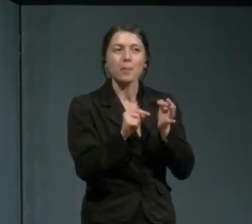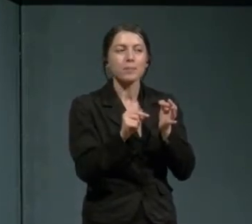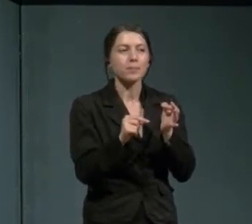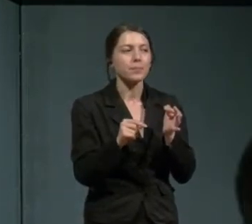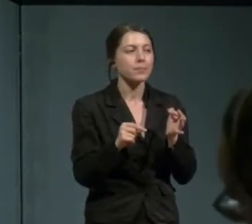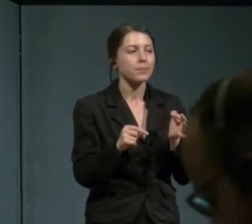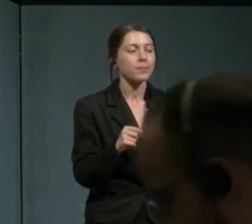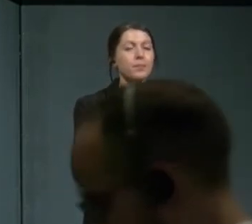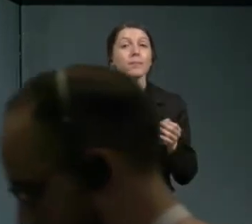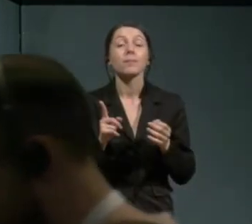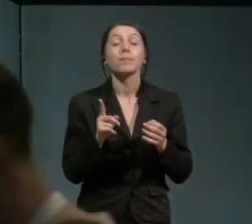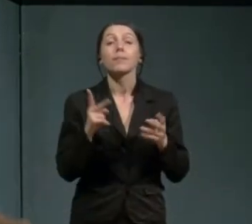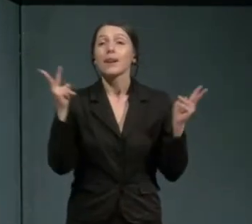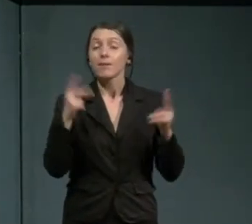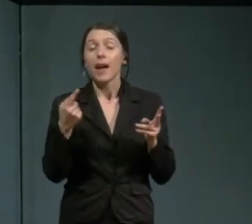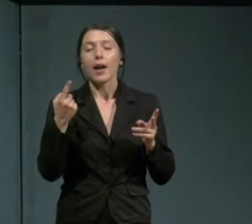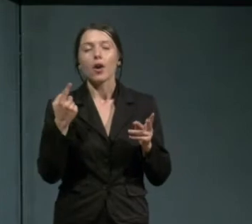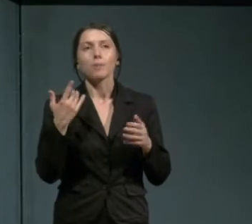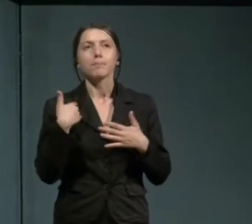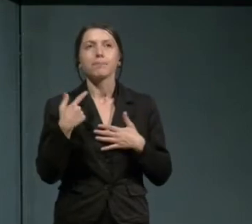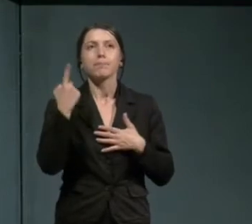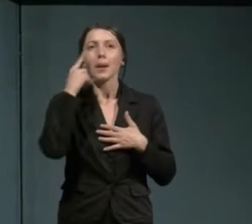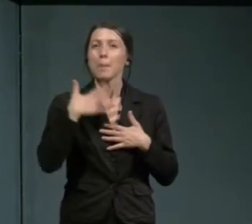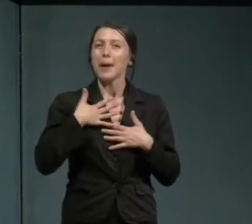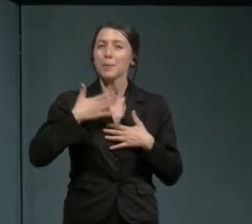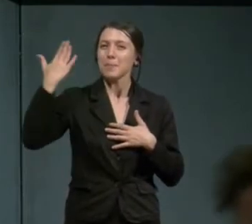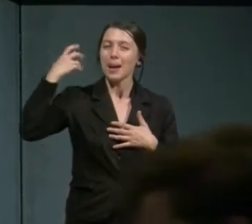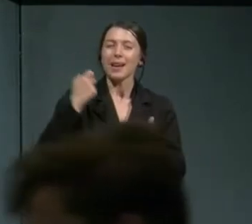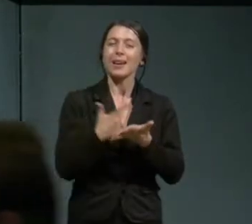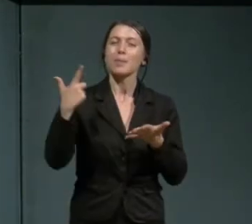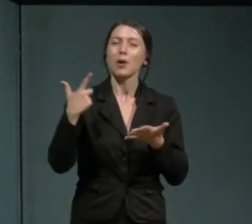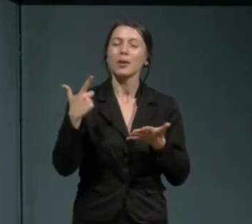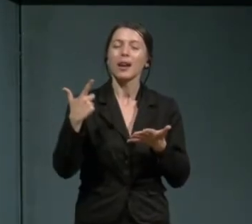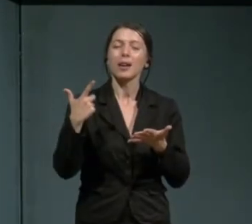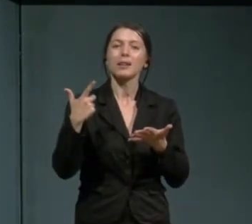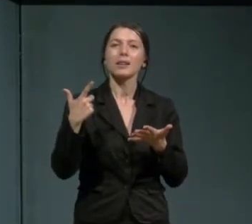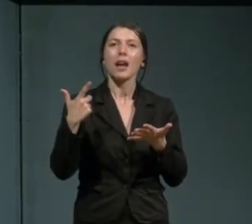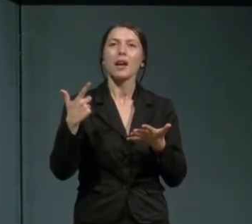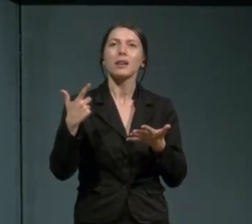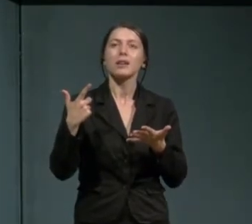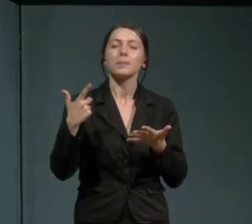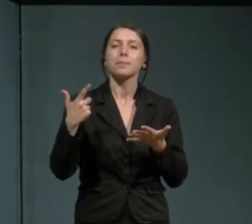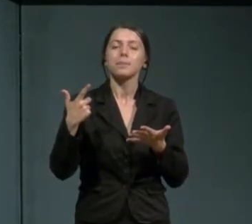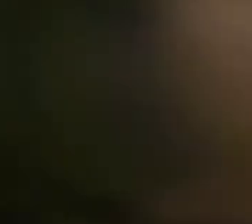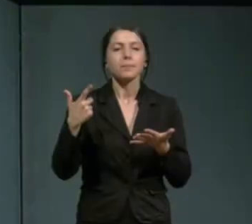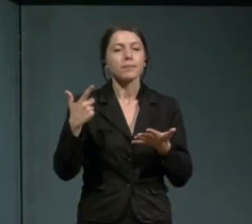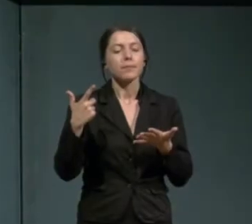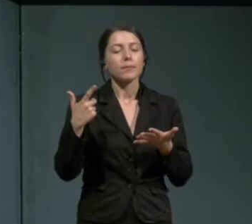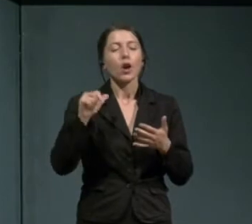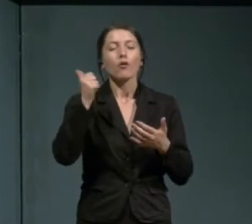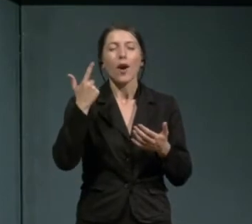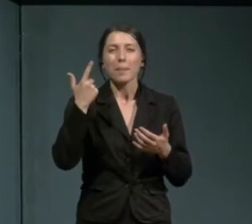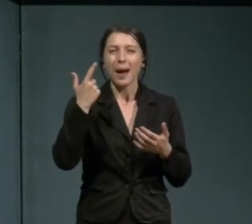ma è vero che per me era importante fissare le intenzioni